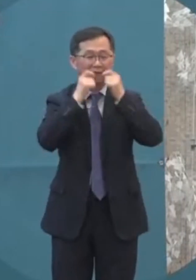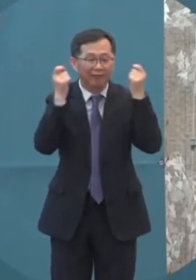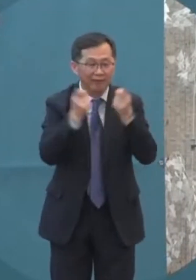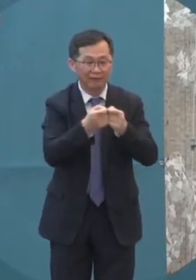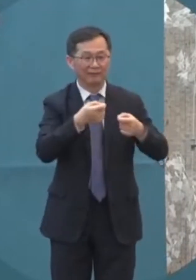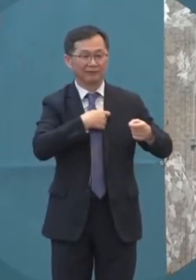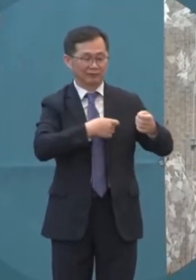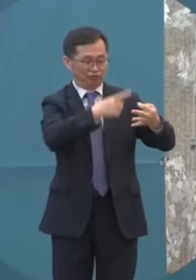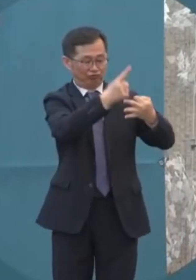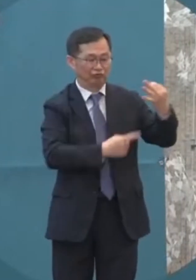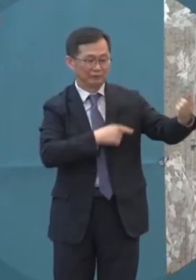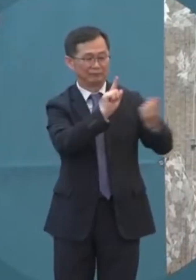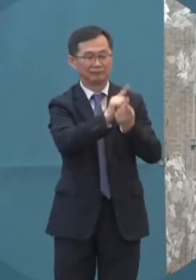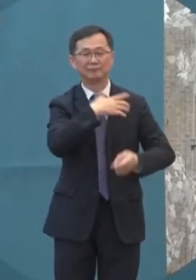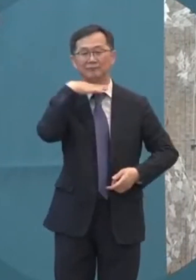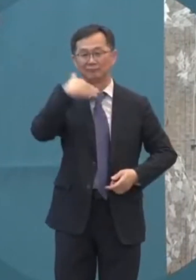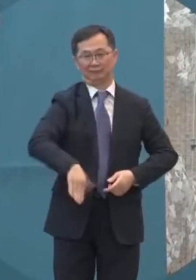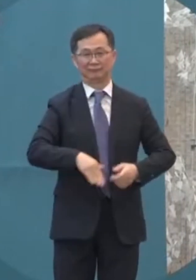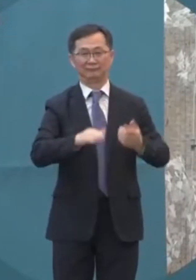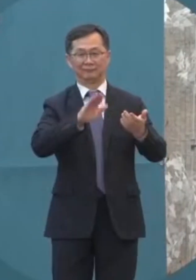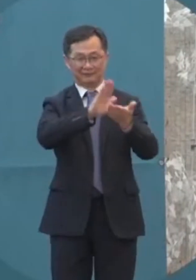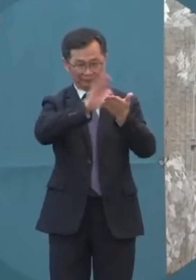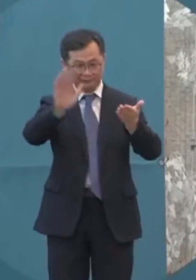자리에서 윤석열 씨를 만난 적이 한 번도 없어요.